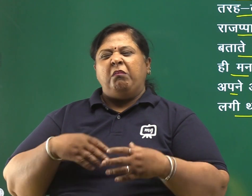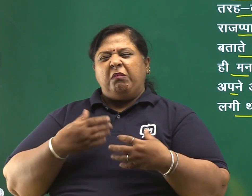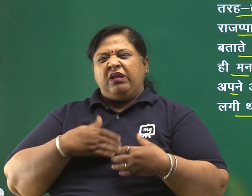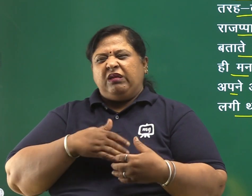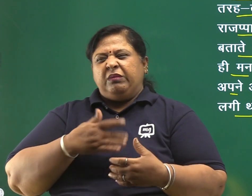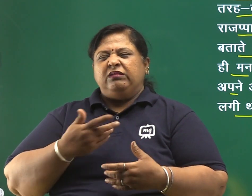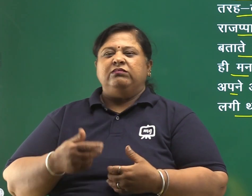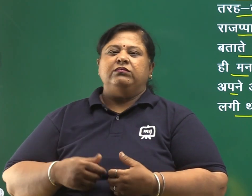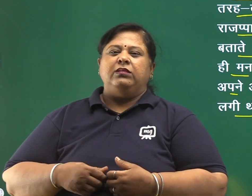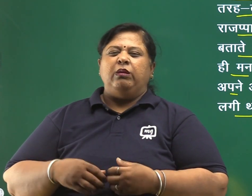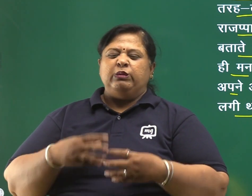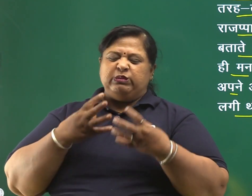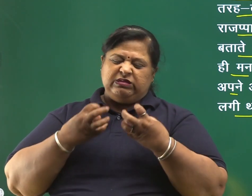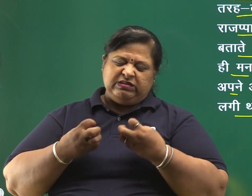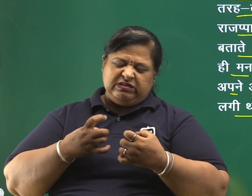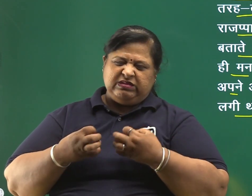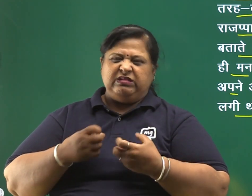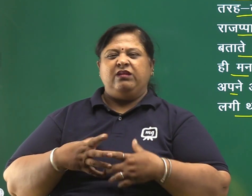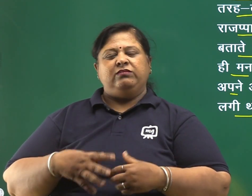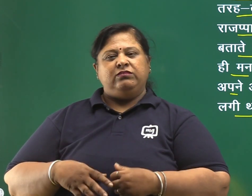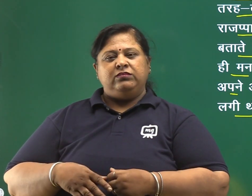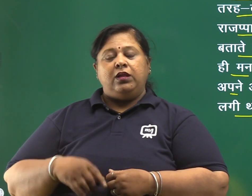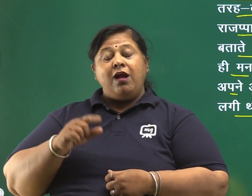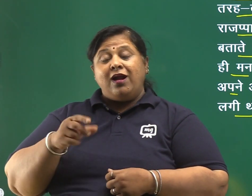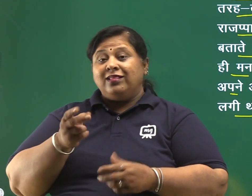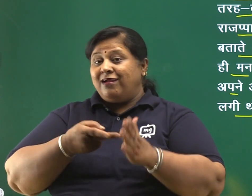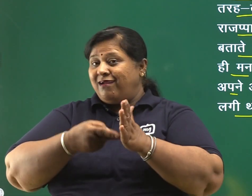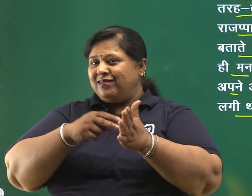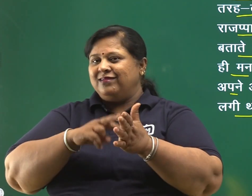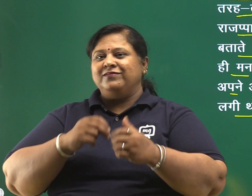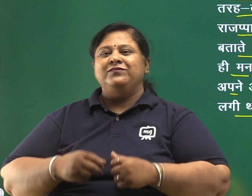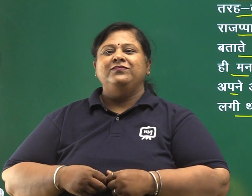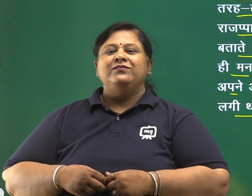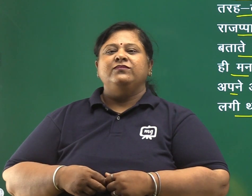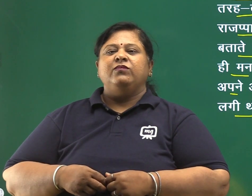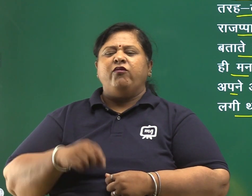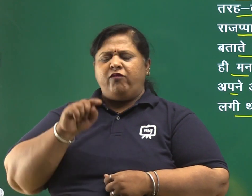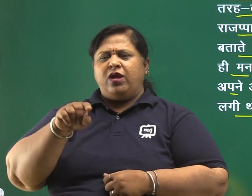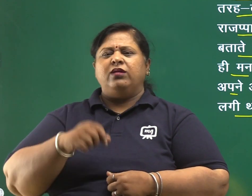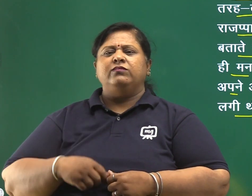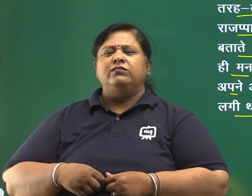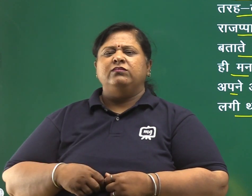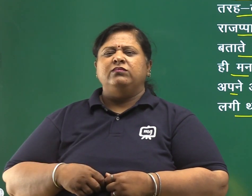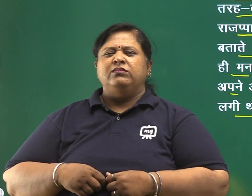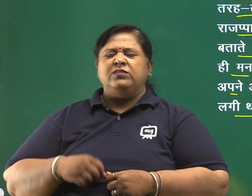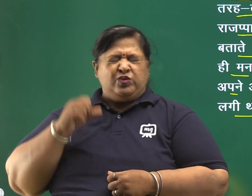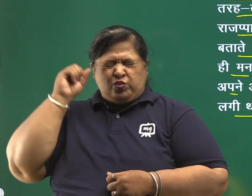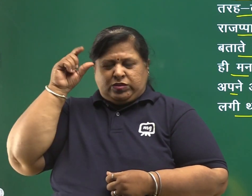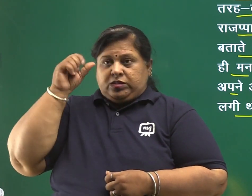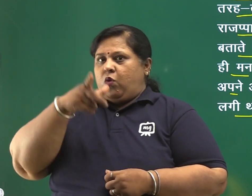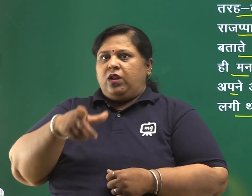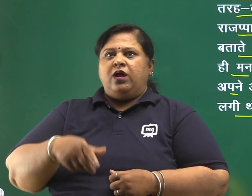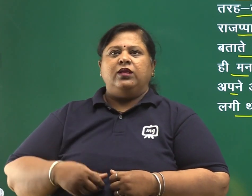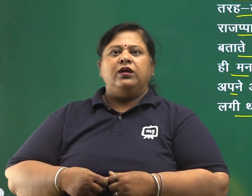मन कूड़ने लगा था, अर्थात वह गुस्सा होने लगा